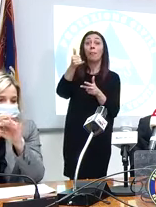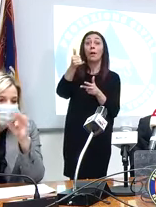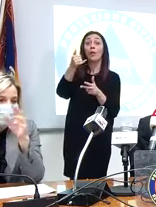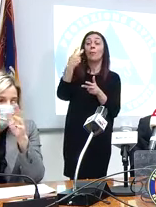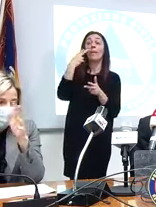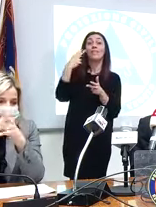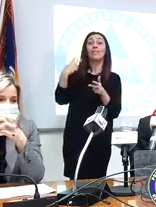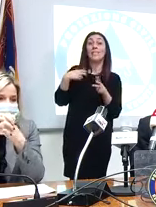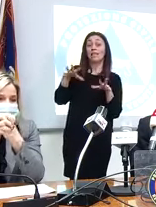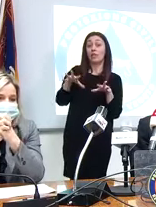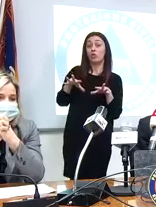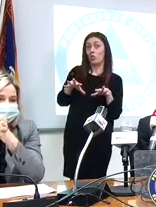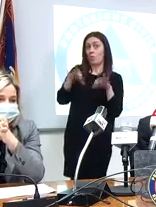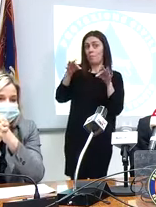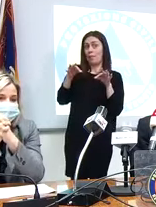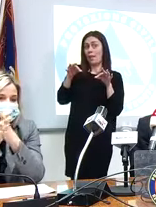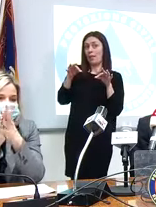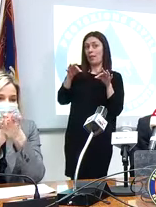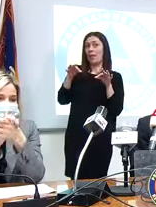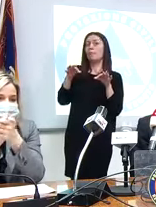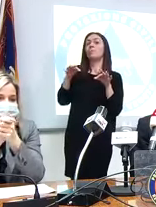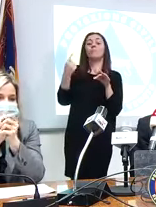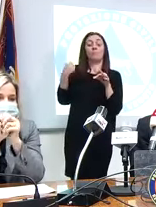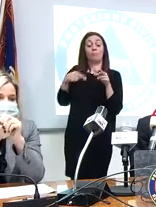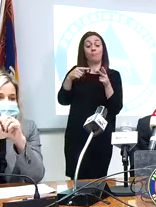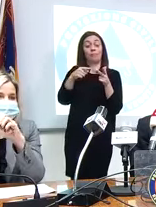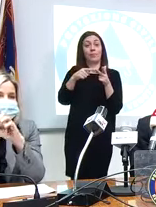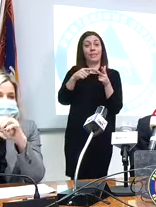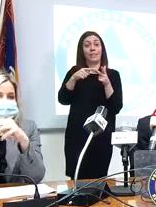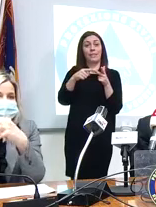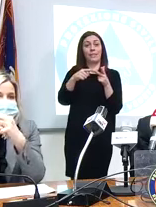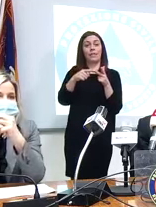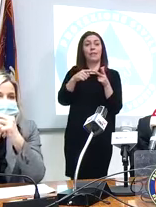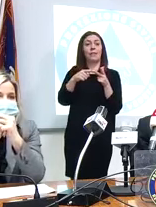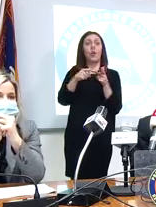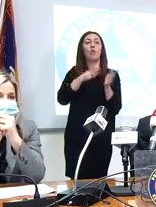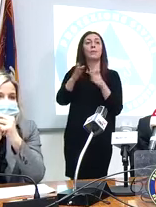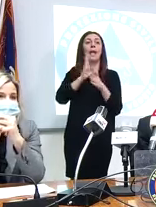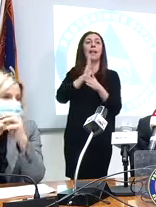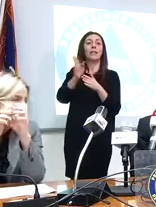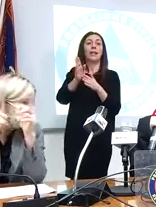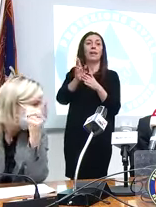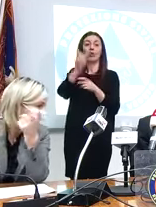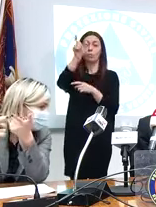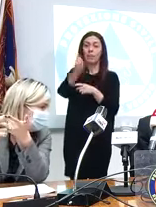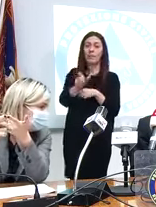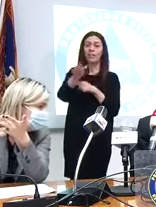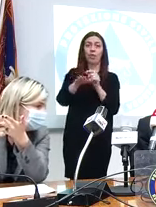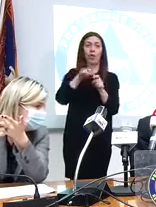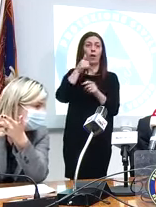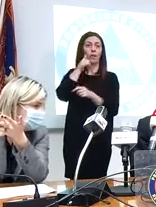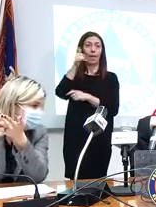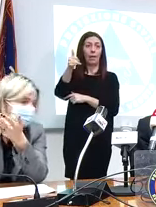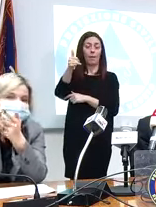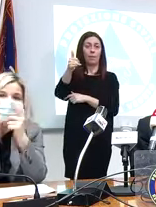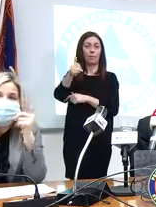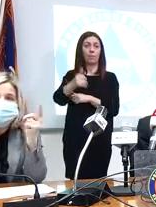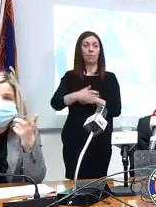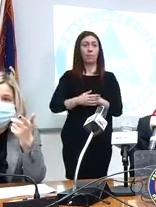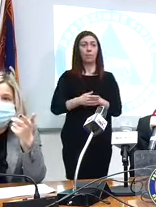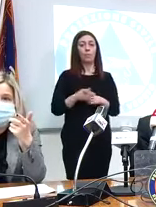visite galleggianti o le prestazioni che teniamo in sospeso chiamati alla prima occasione. Questi